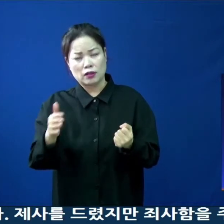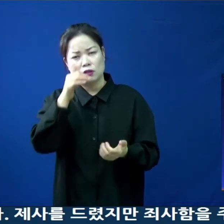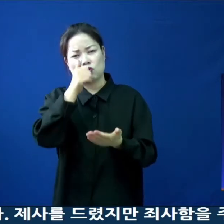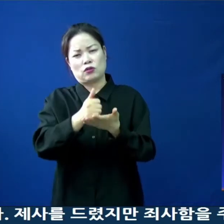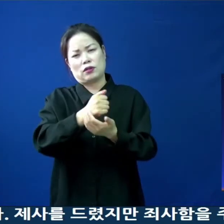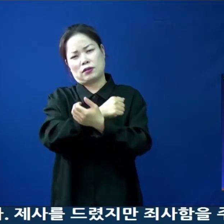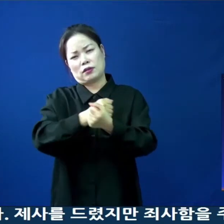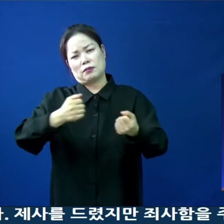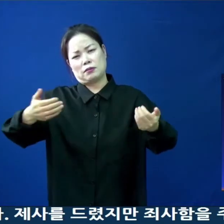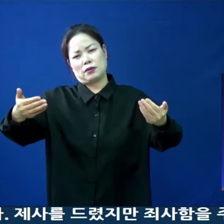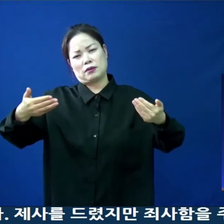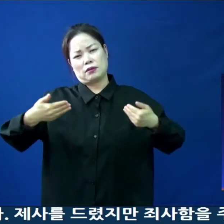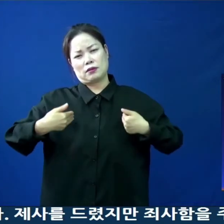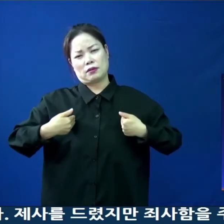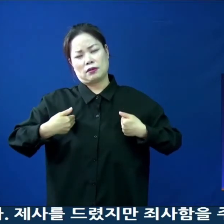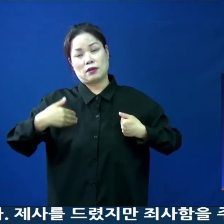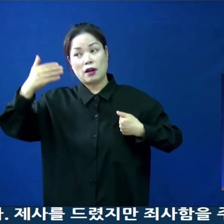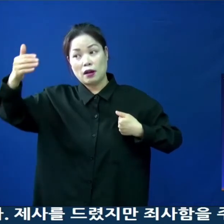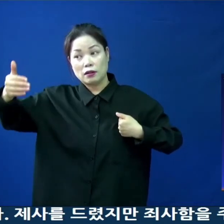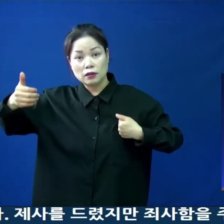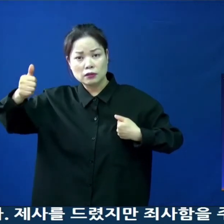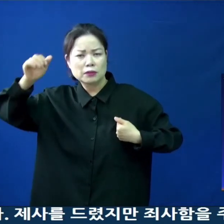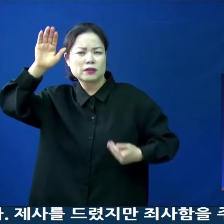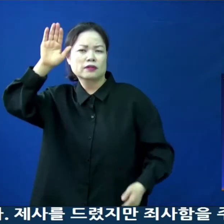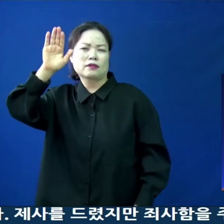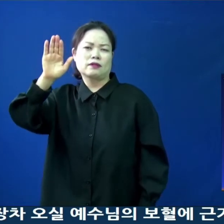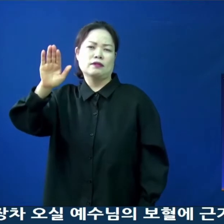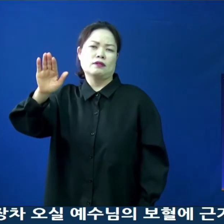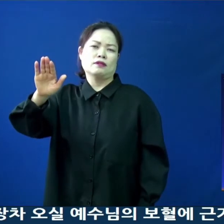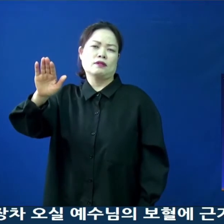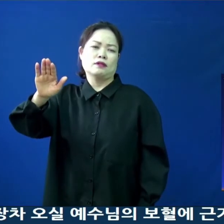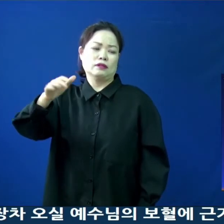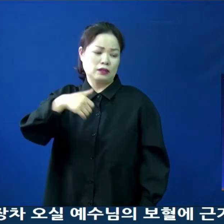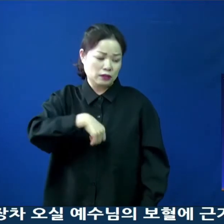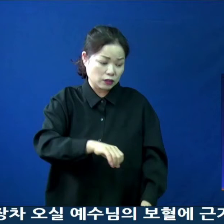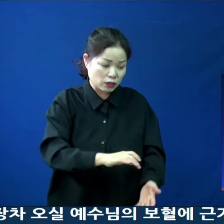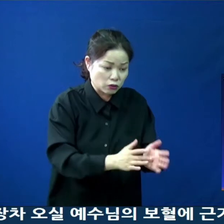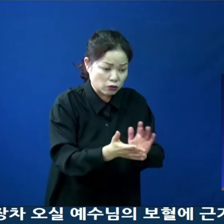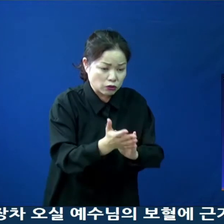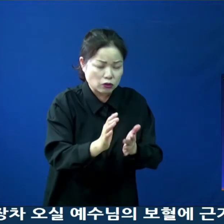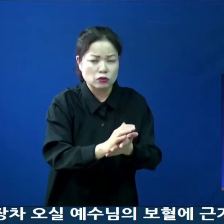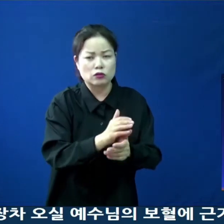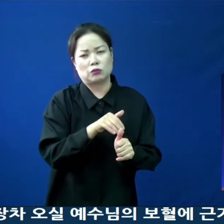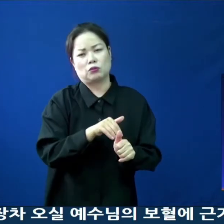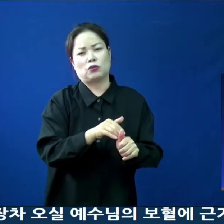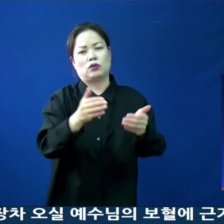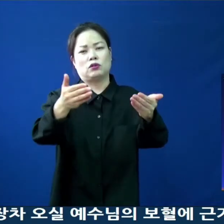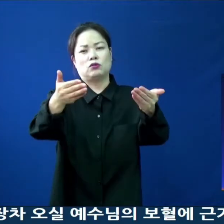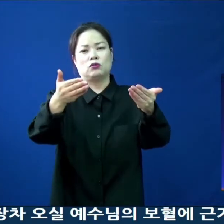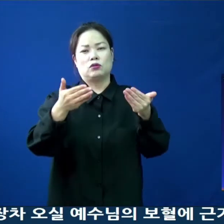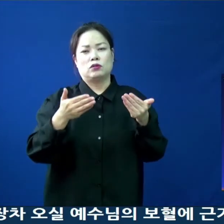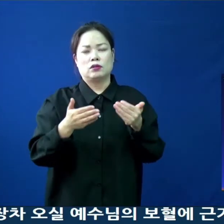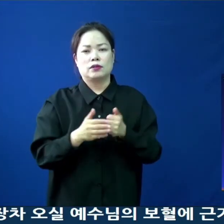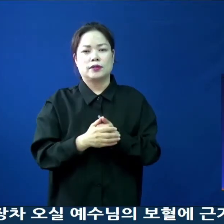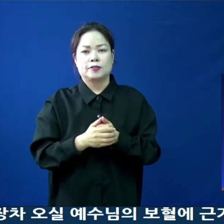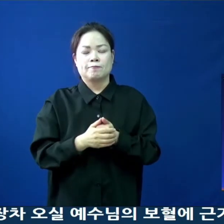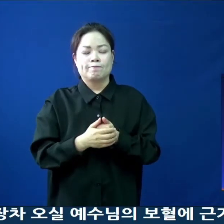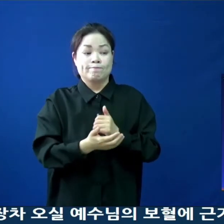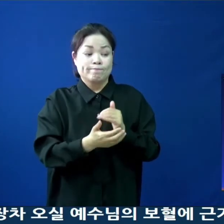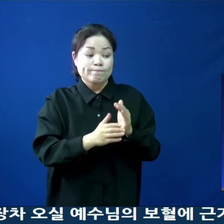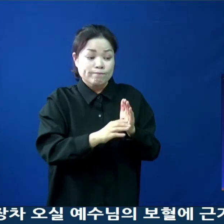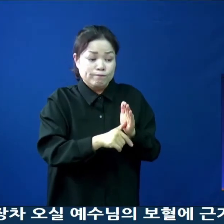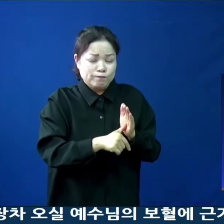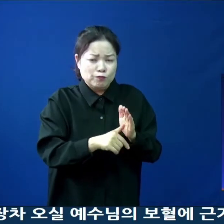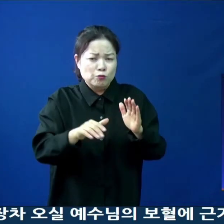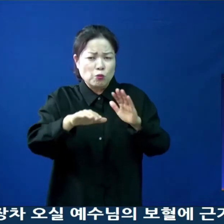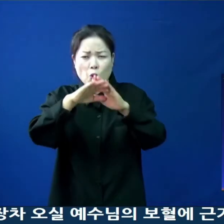죄사함을 받은 거예요. 하나님께서 장차 그 아들 예수 그리스도를 보내서 그전 세대와 오고